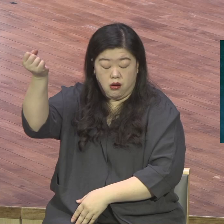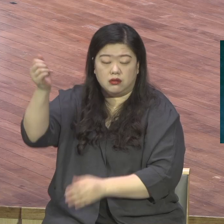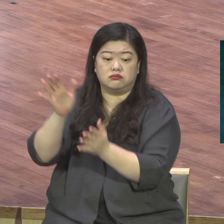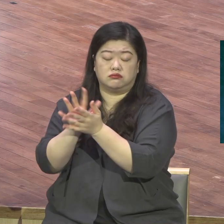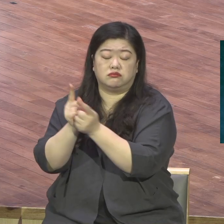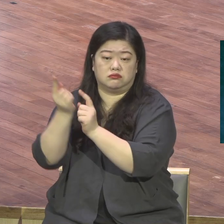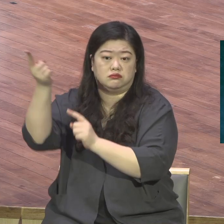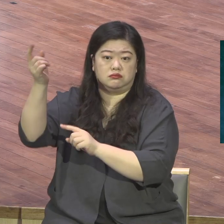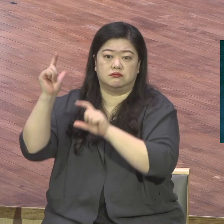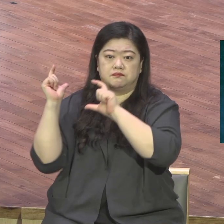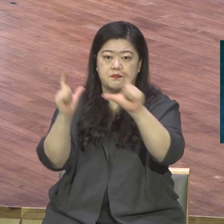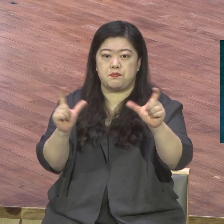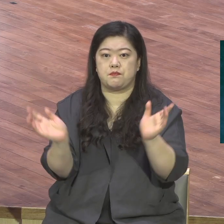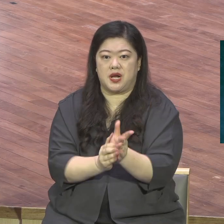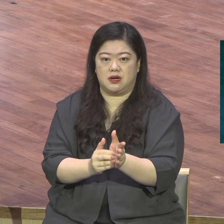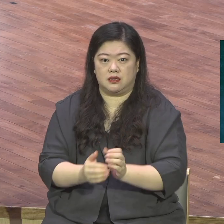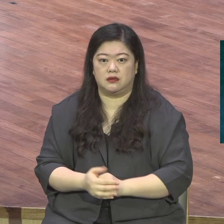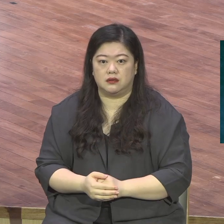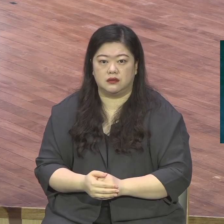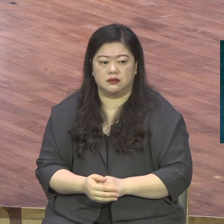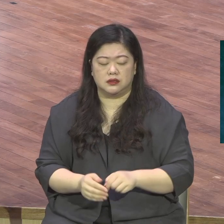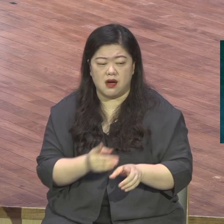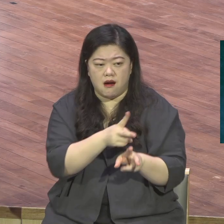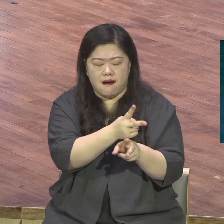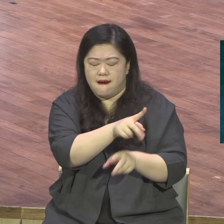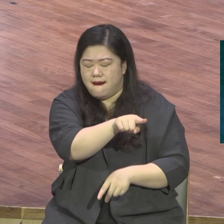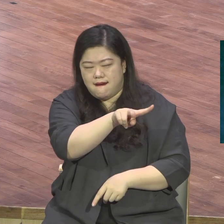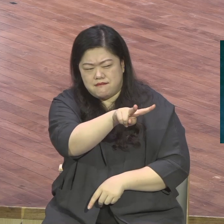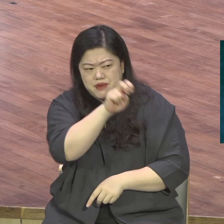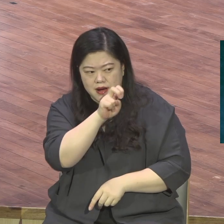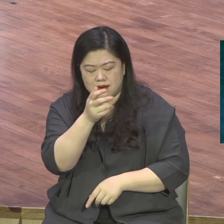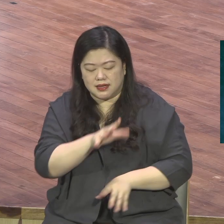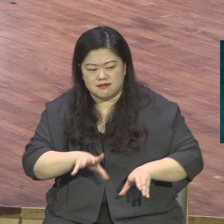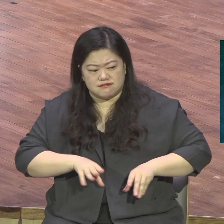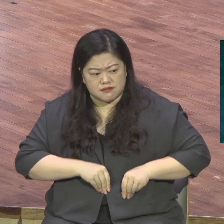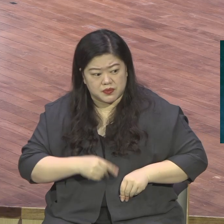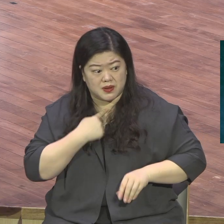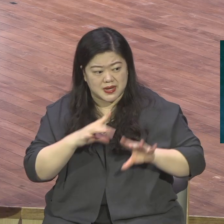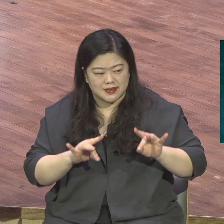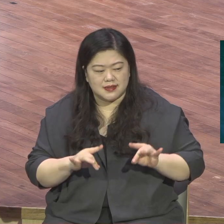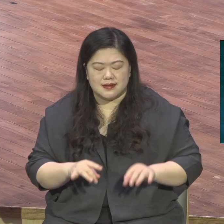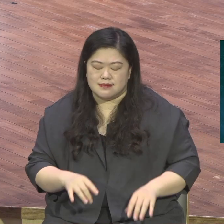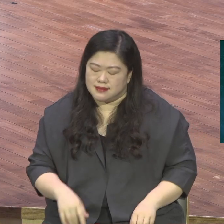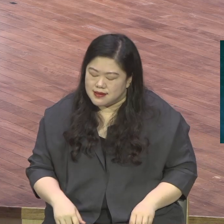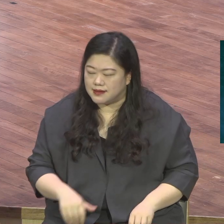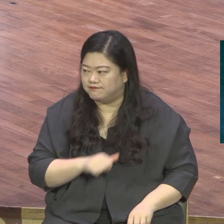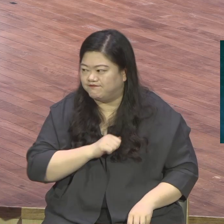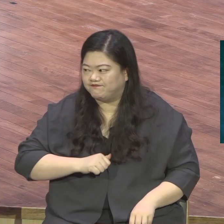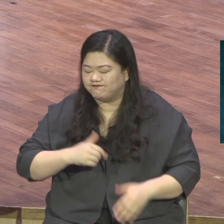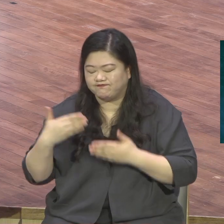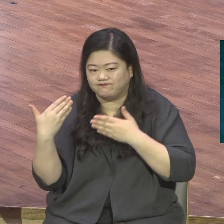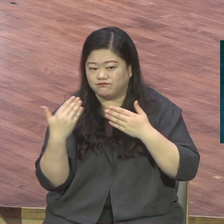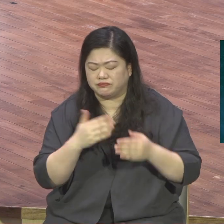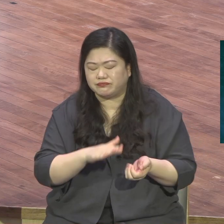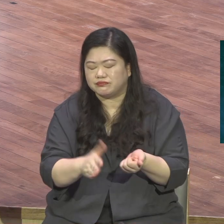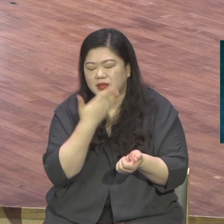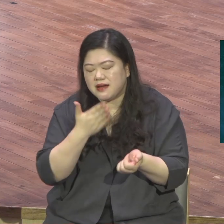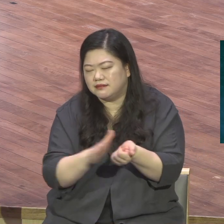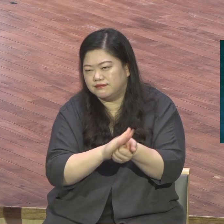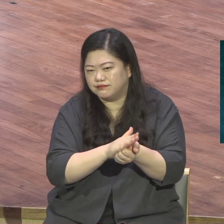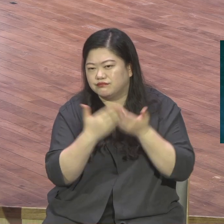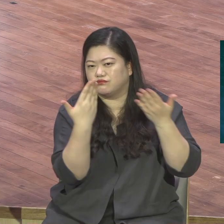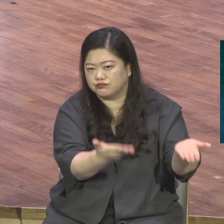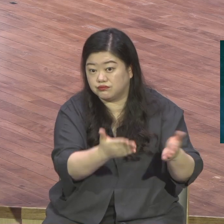말씀하시니라. 내 원수가 줄이거든 먹이고 목마르거든 마시게 하라. 그리하므로 내가 숯불을 그 머리에